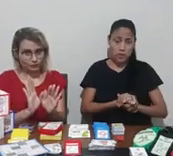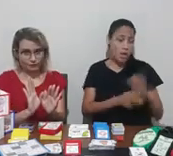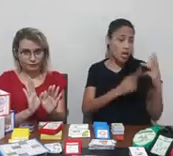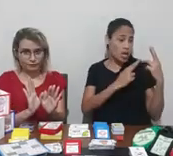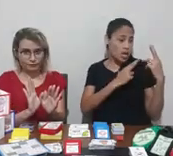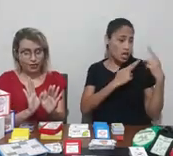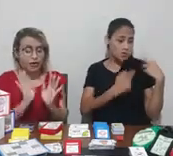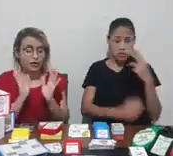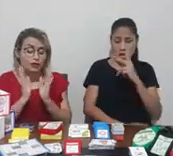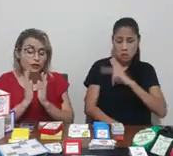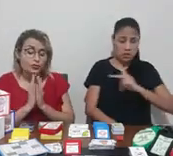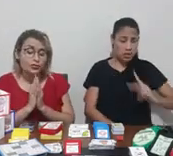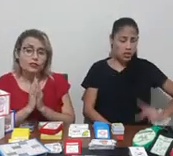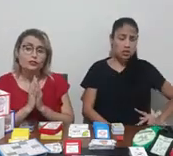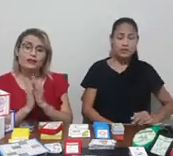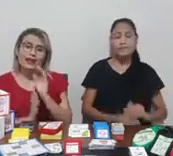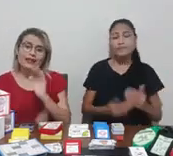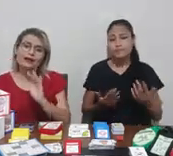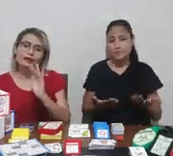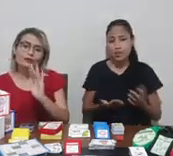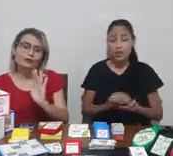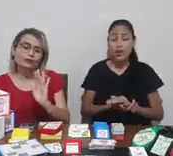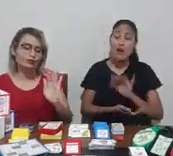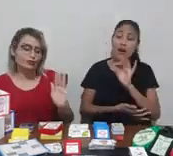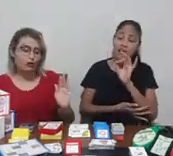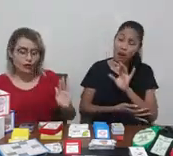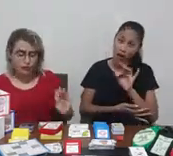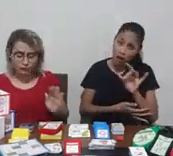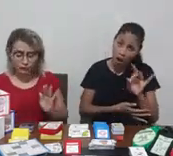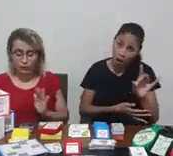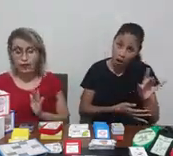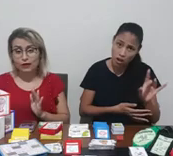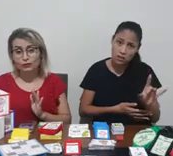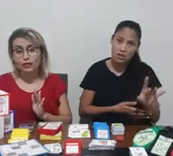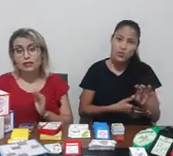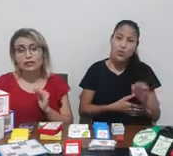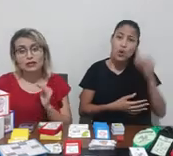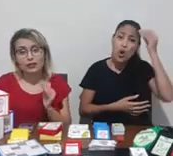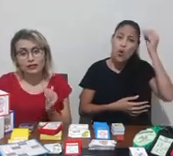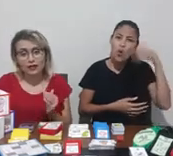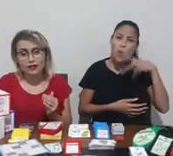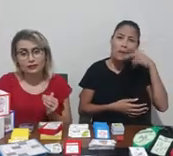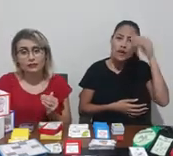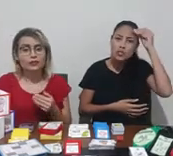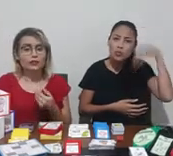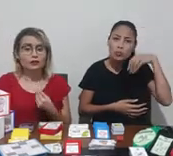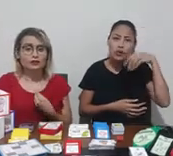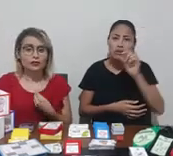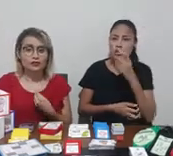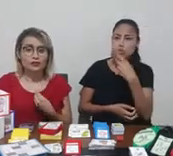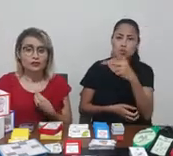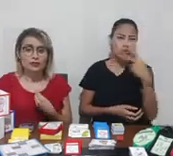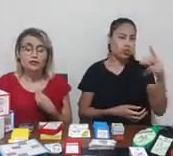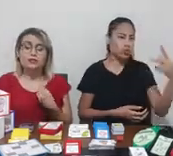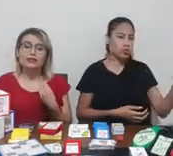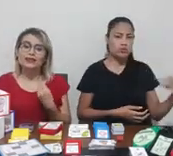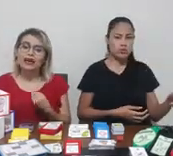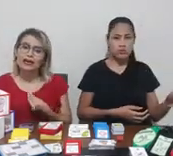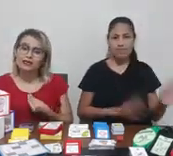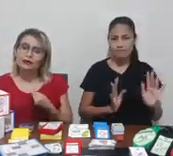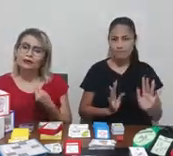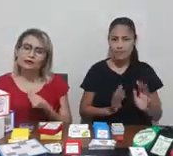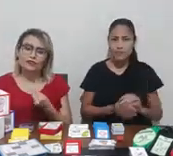presidente. Então, gente, cada um joga para um lado. E, na verdade, o que acontece?